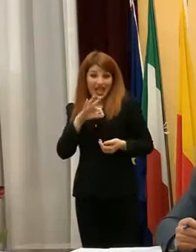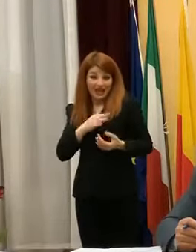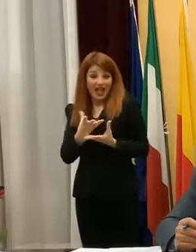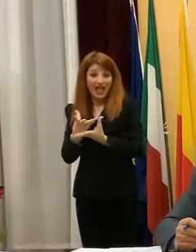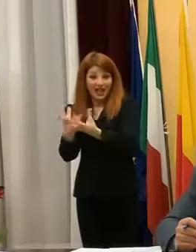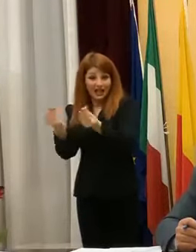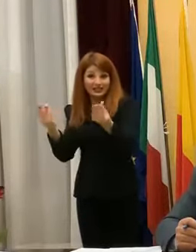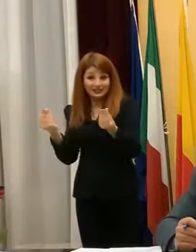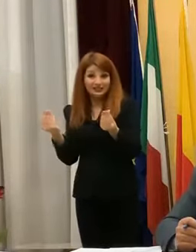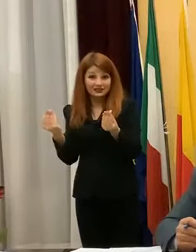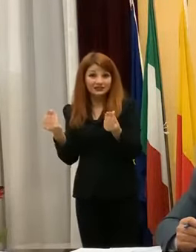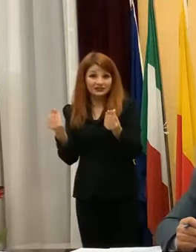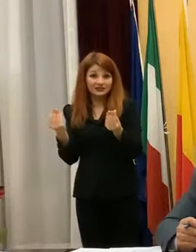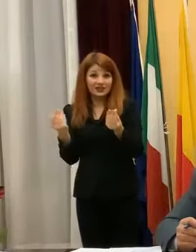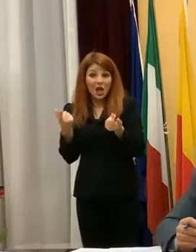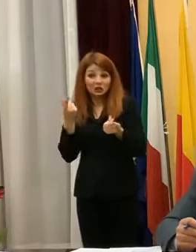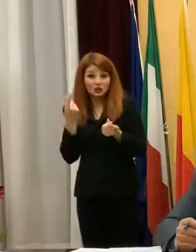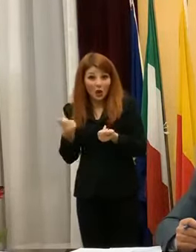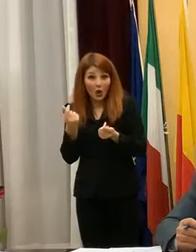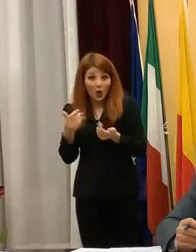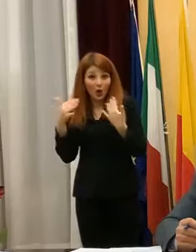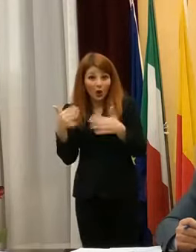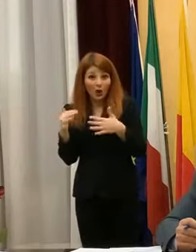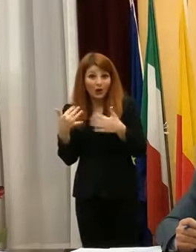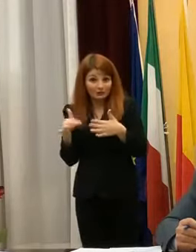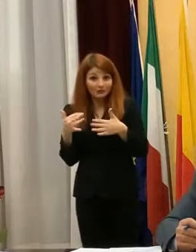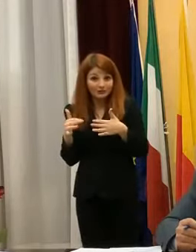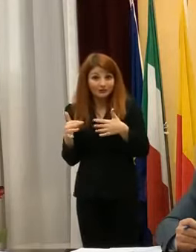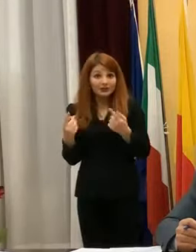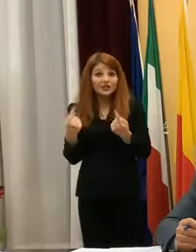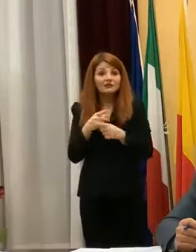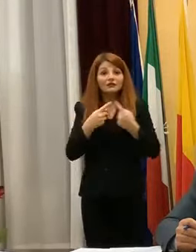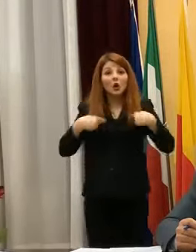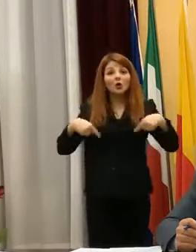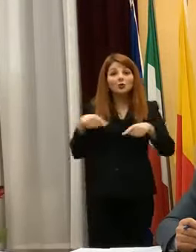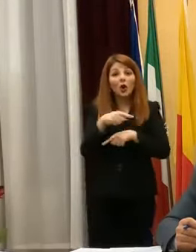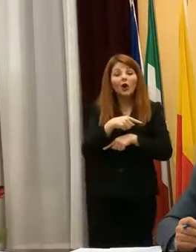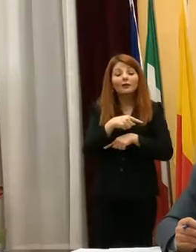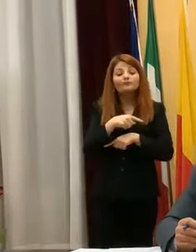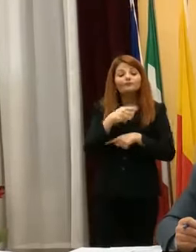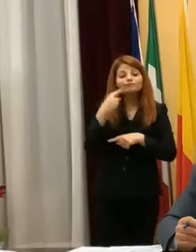essere impunità per nessuno e di conseguenza